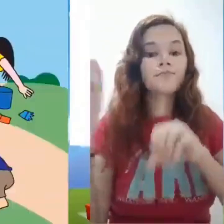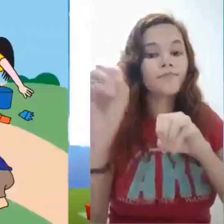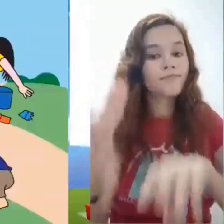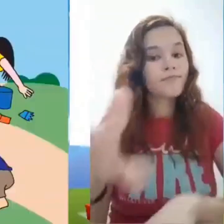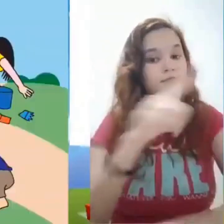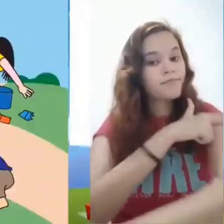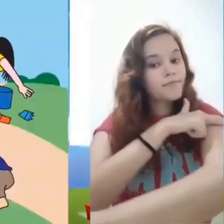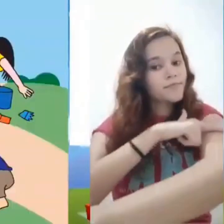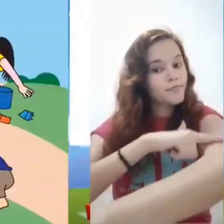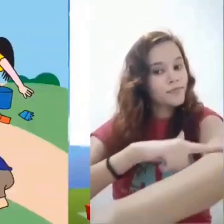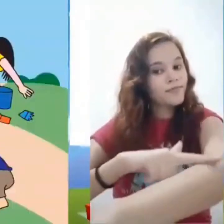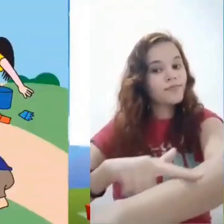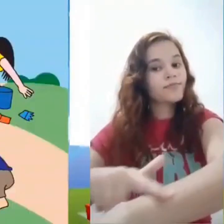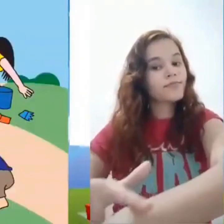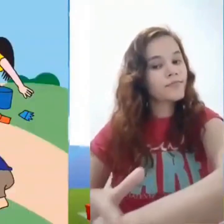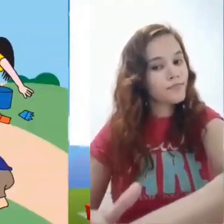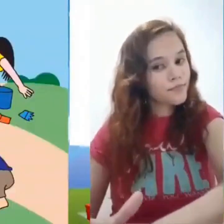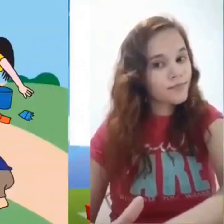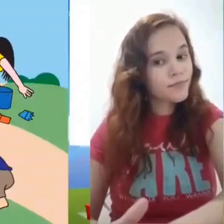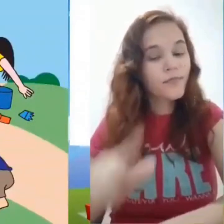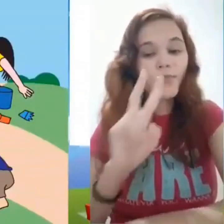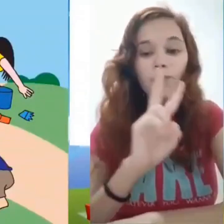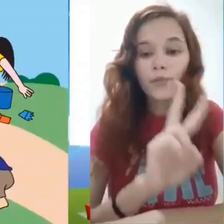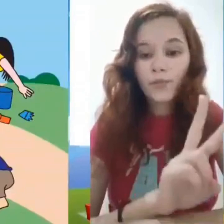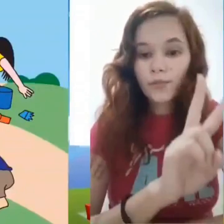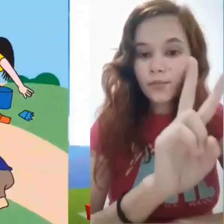A educação ambiental